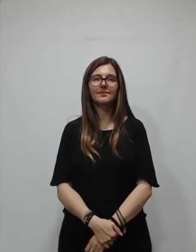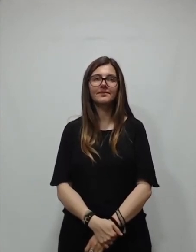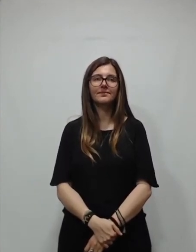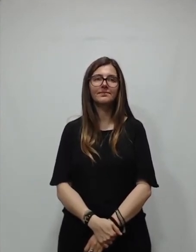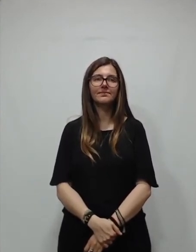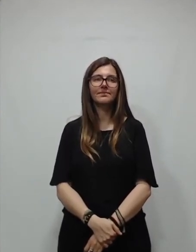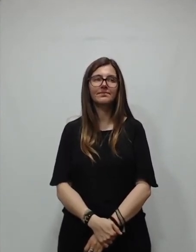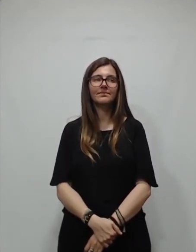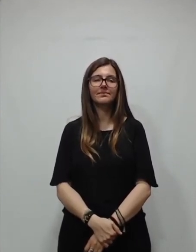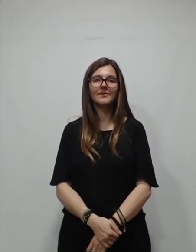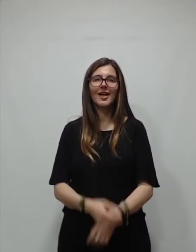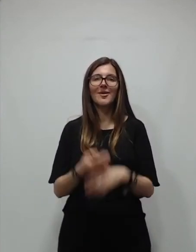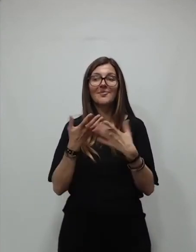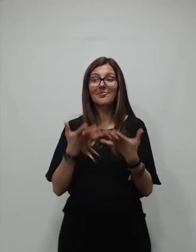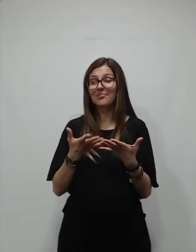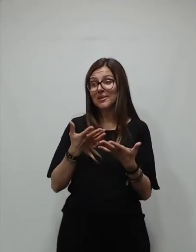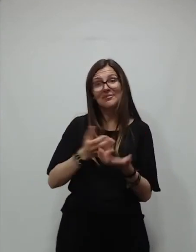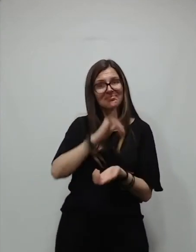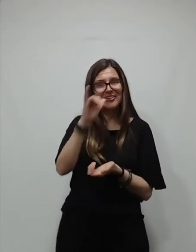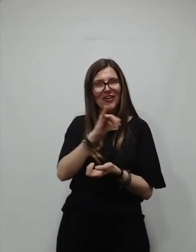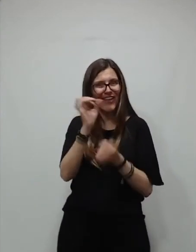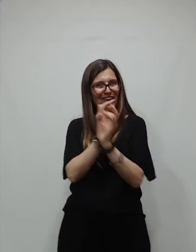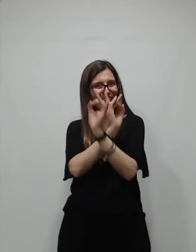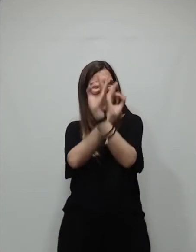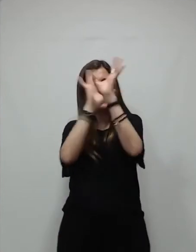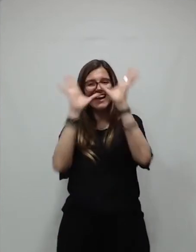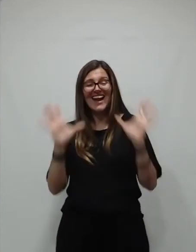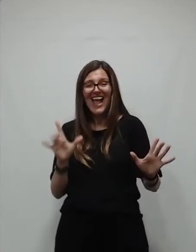Fueron clarísimas las exposiciones.